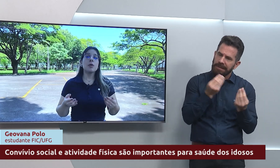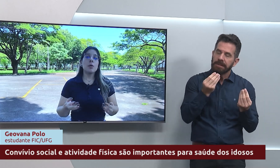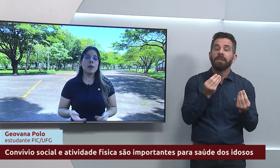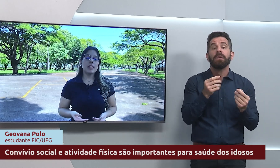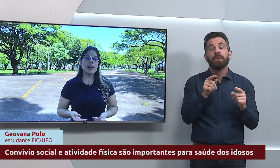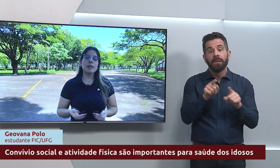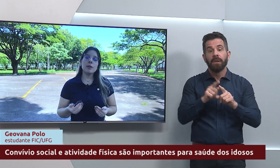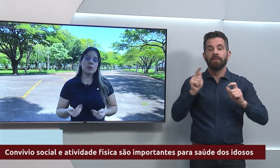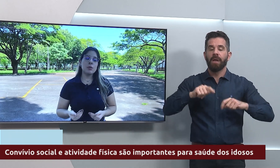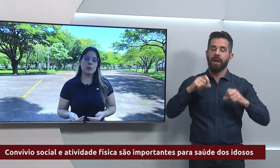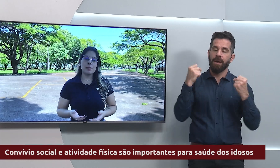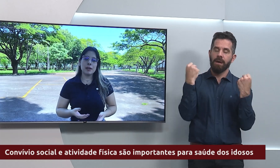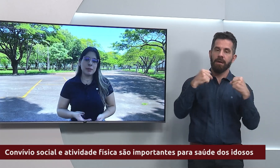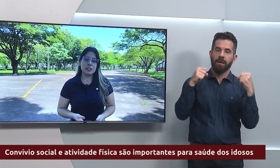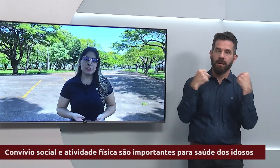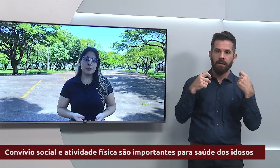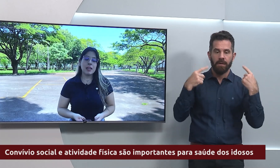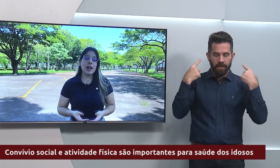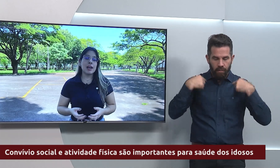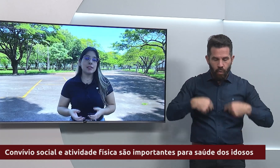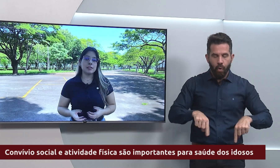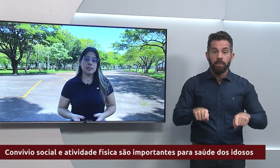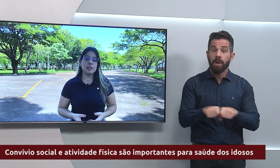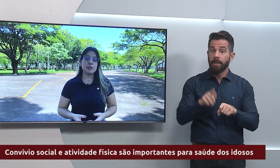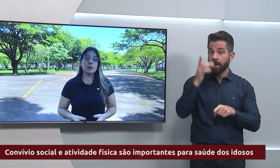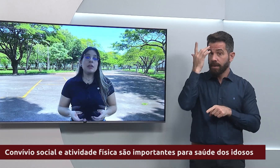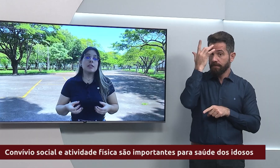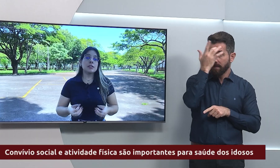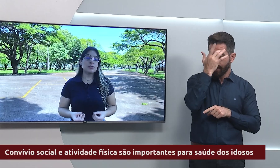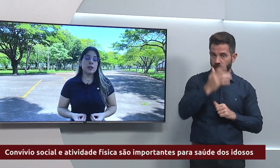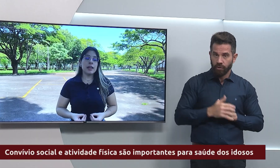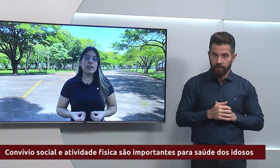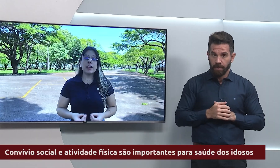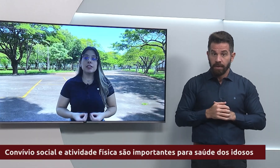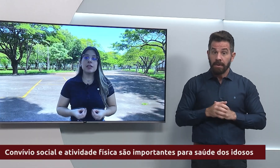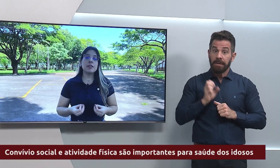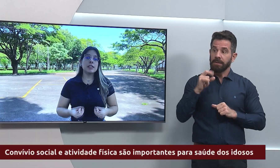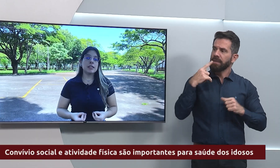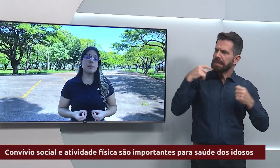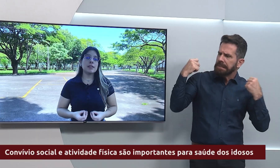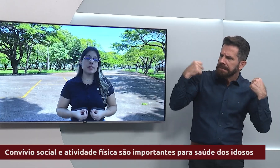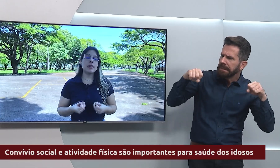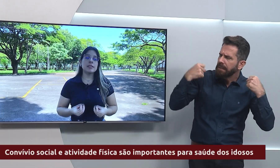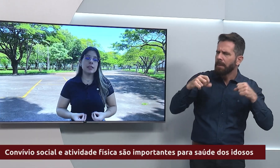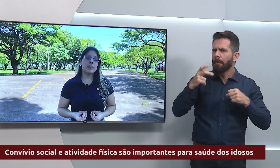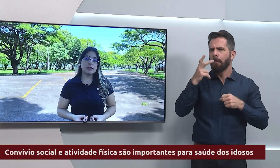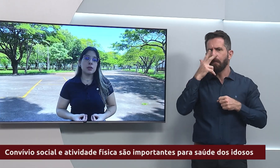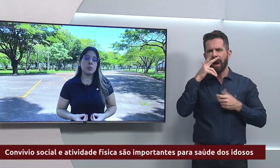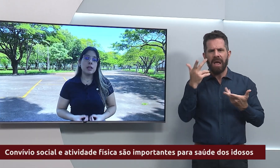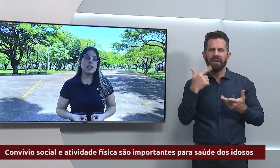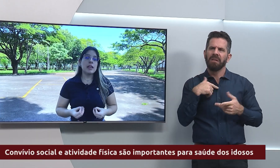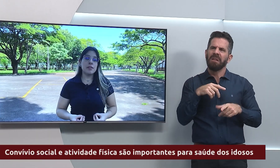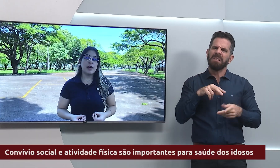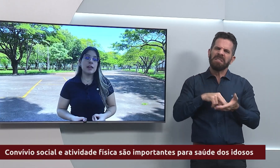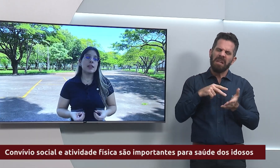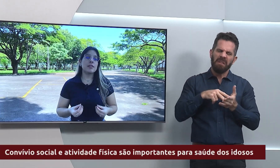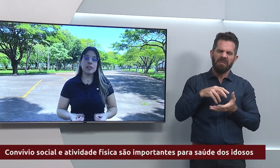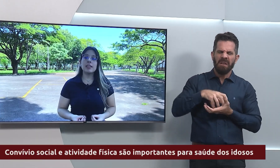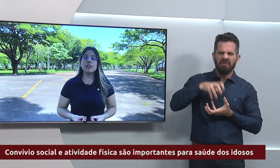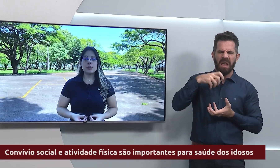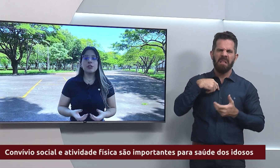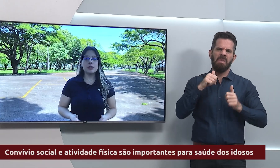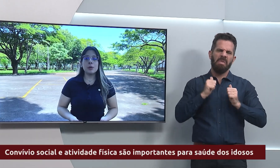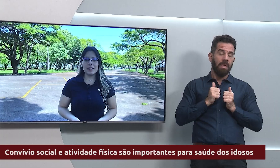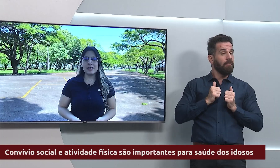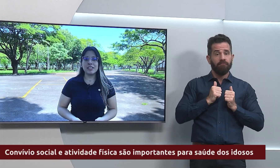físicas uma aliada para o corpo e para a mente. A cada exercício, desconstrói a ideia de que a velhice representa a estagnação e revela que a